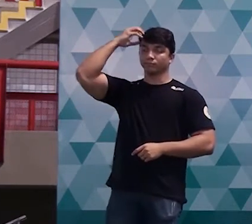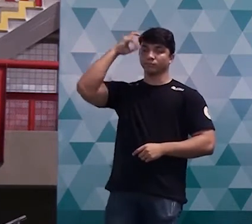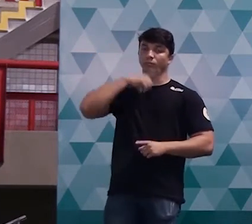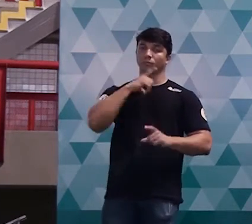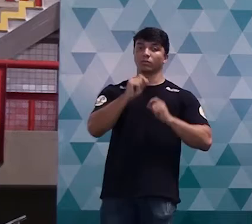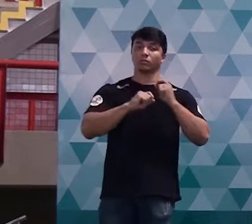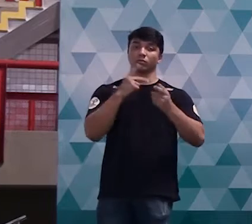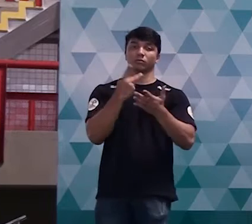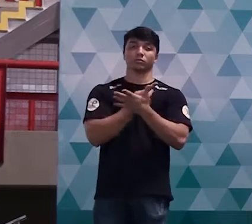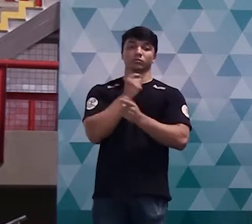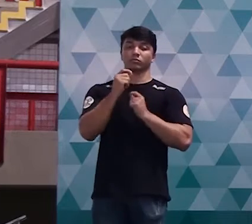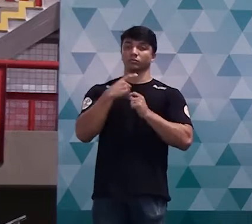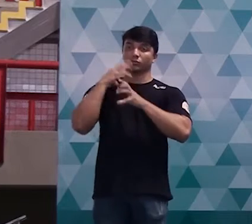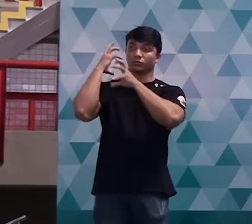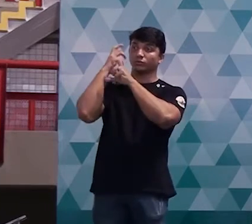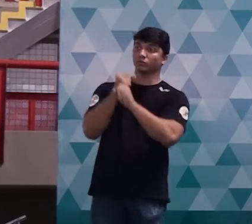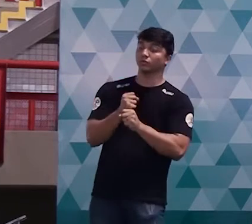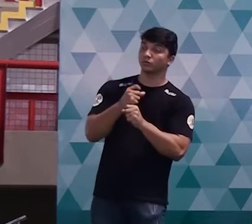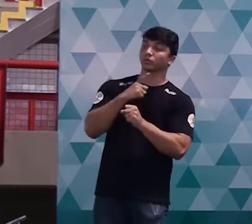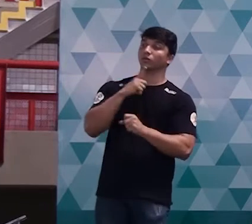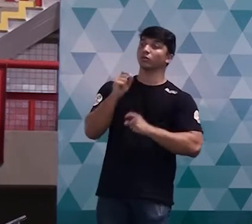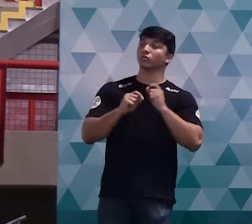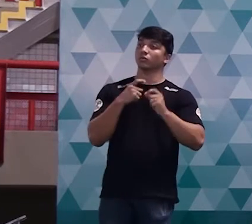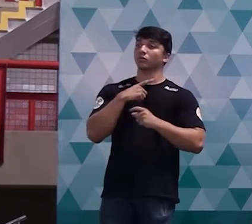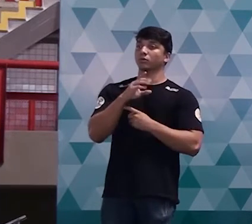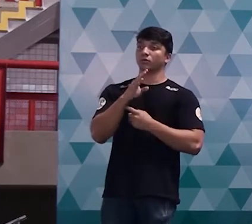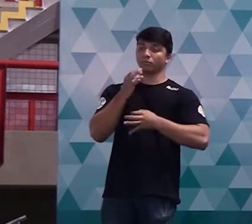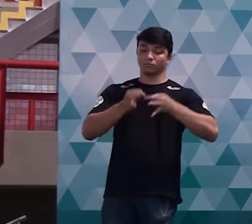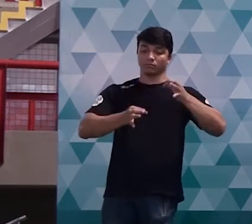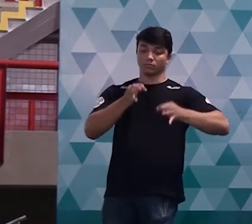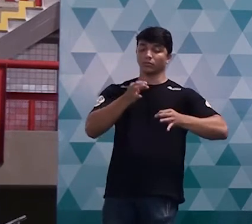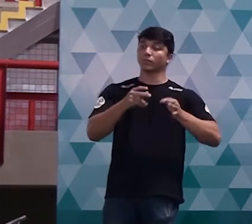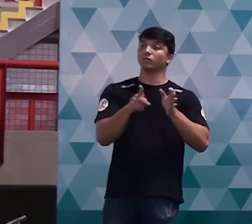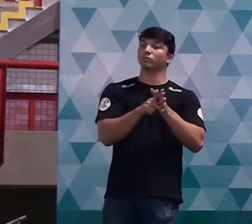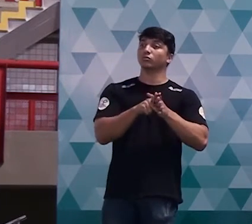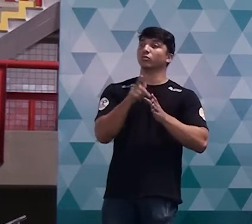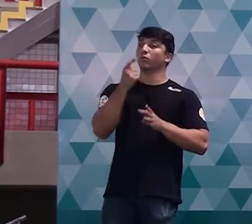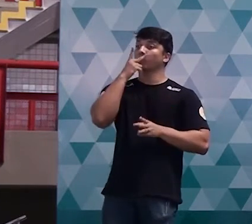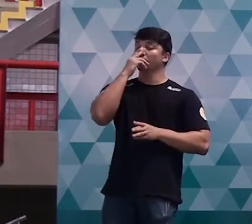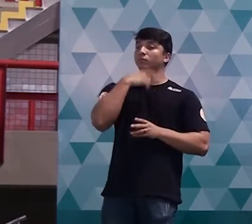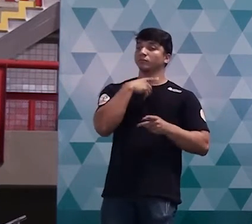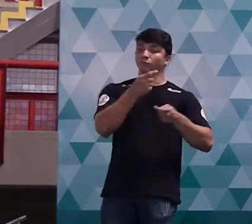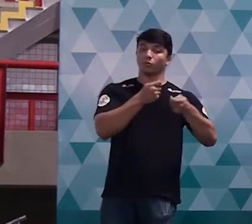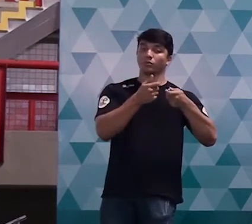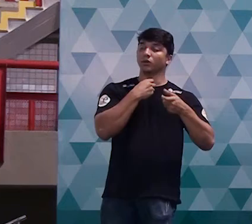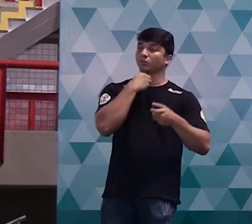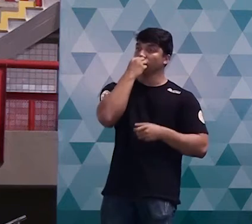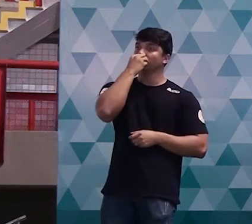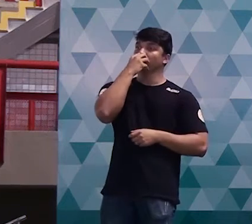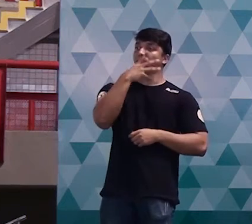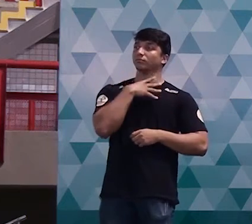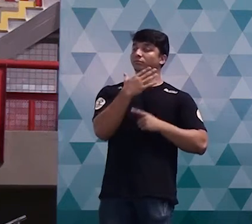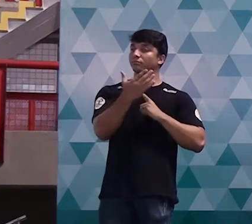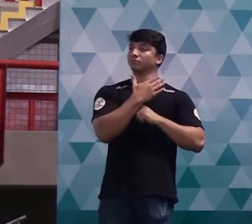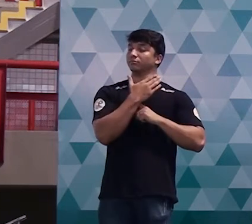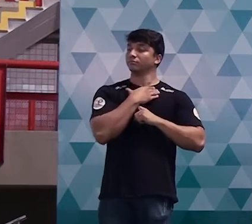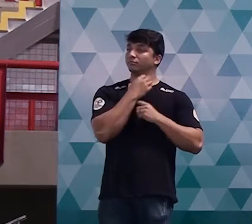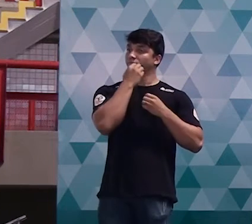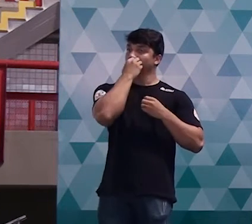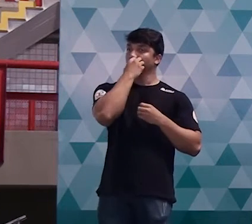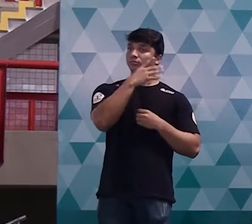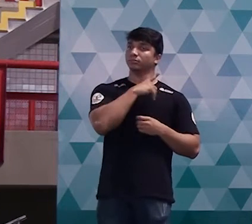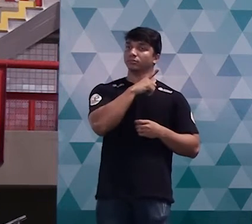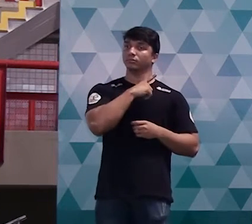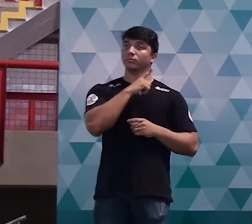primeira vez na nossa história que nós tivemos balança comercial favorável. Pela primeira vez na nossa